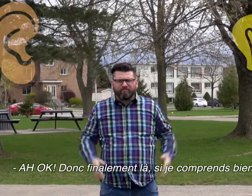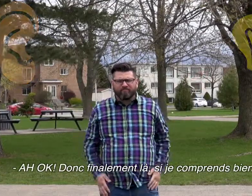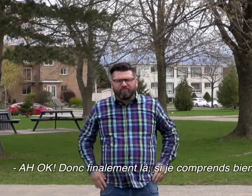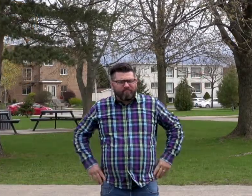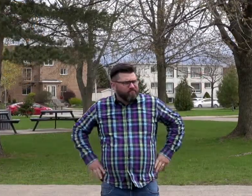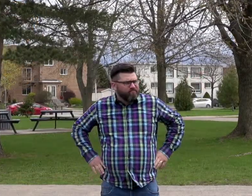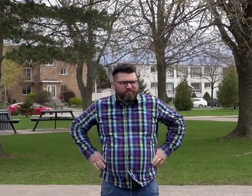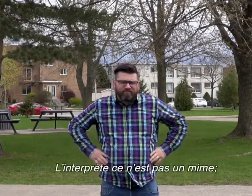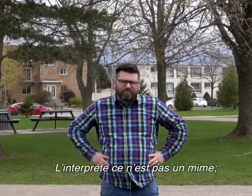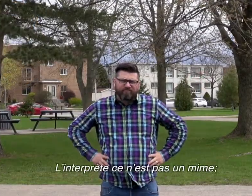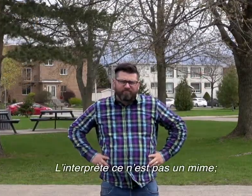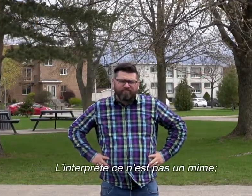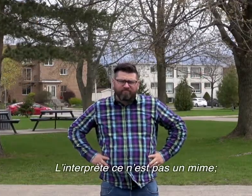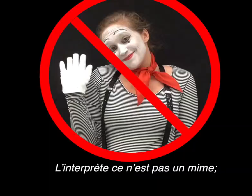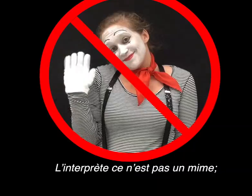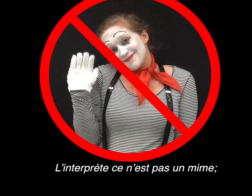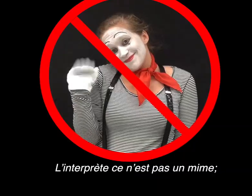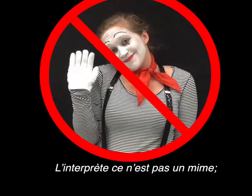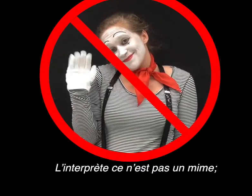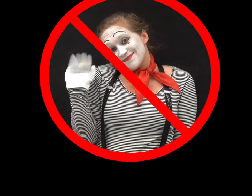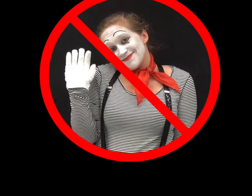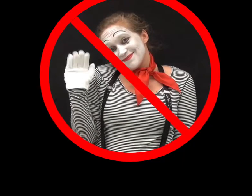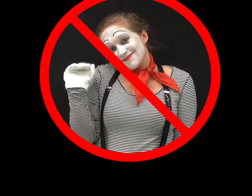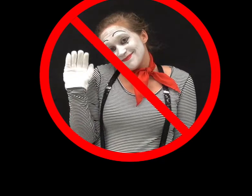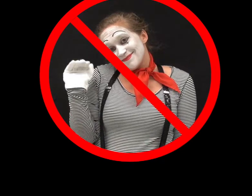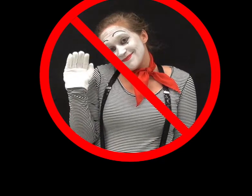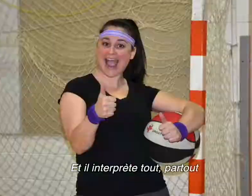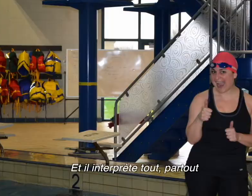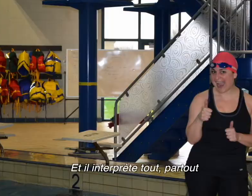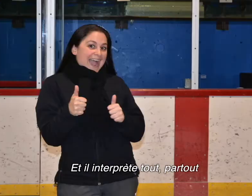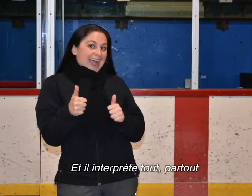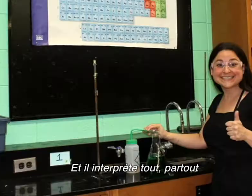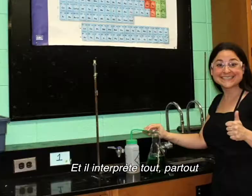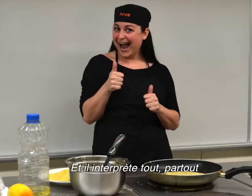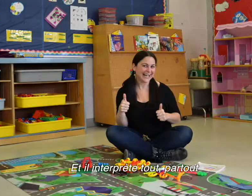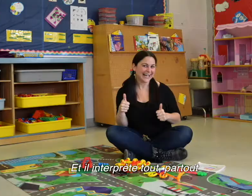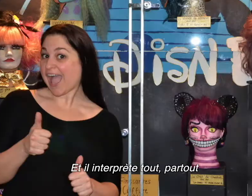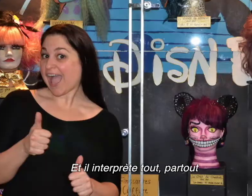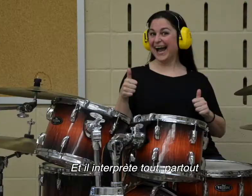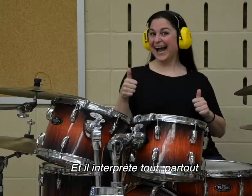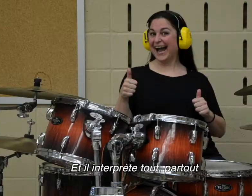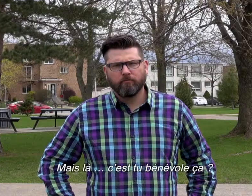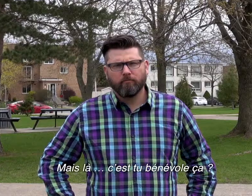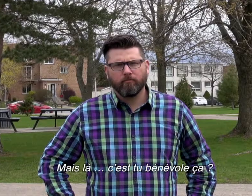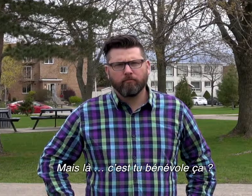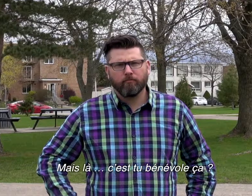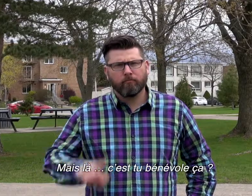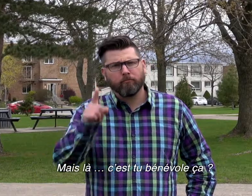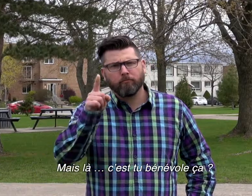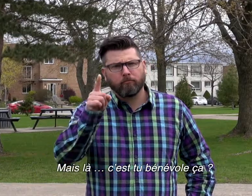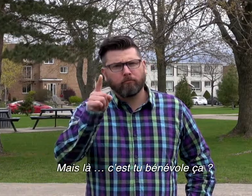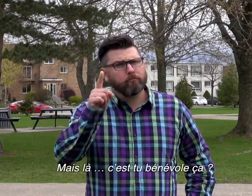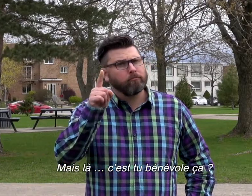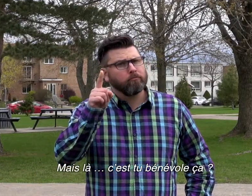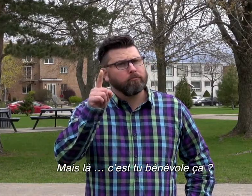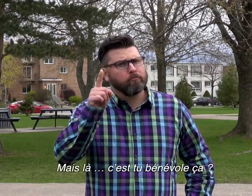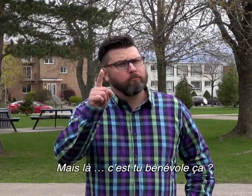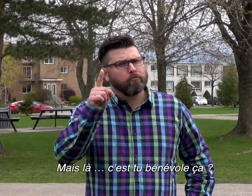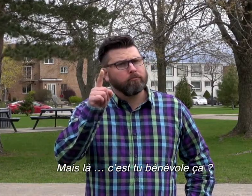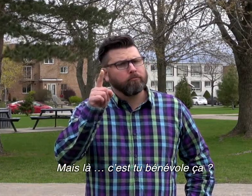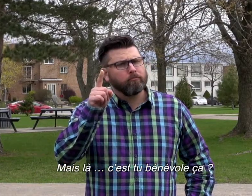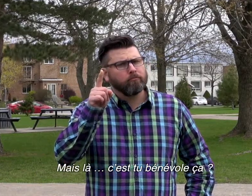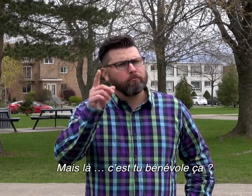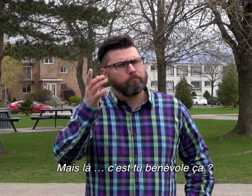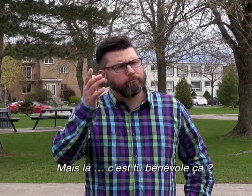si je comprends bien, l'interprète, ce n'est pas un mème. Et il interprète tout, partout. Mais là, c'est-tu